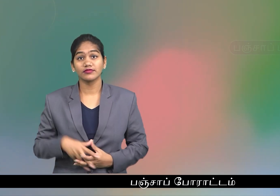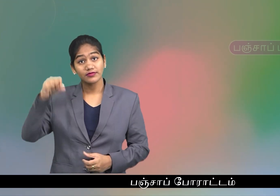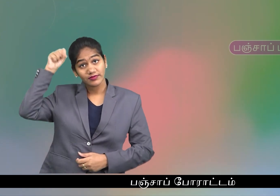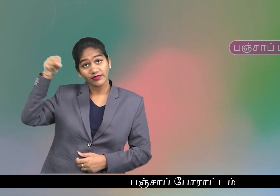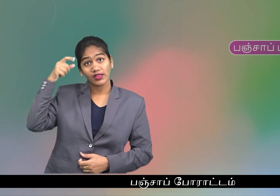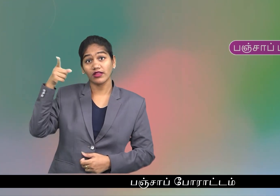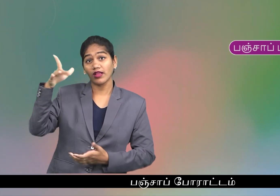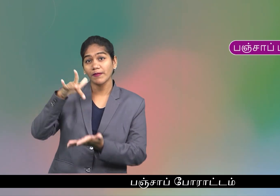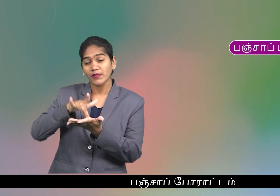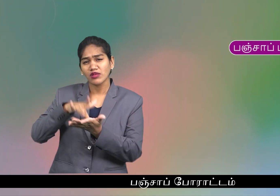பஞ்சாப் போராட்டம்.